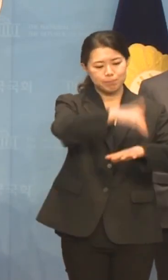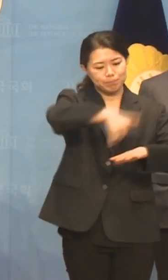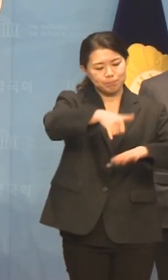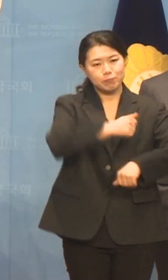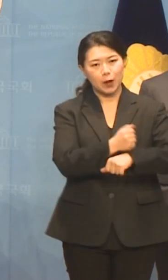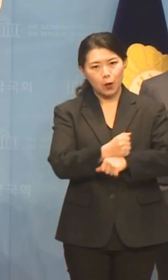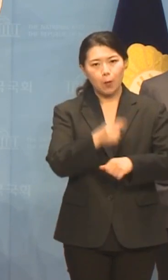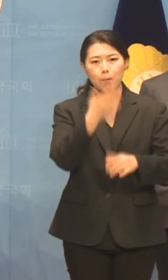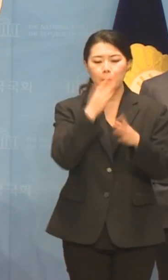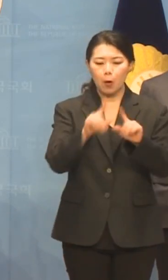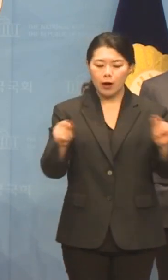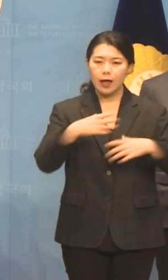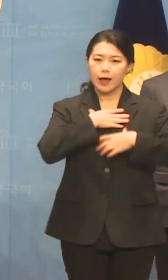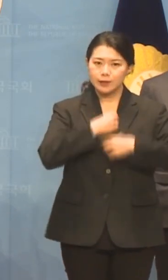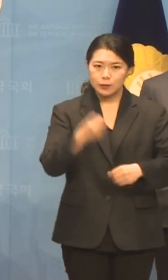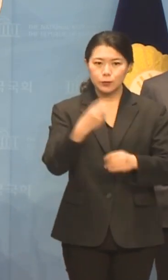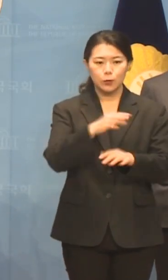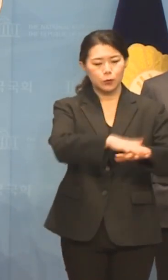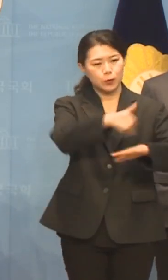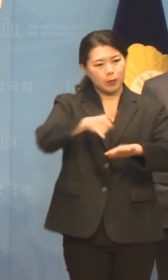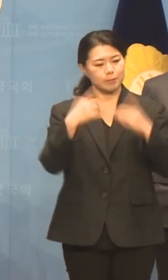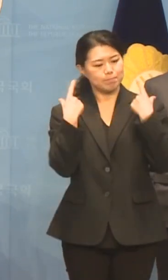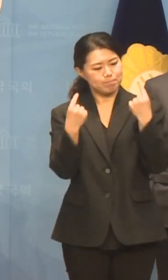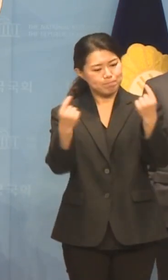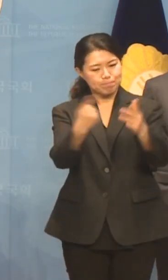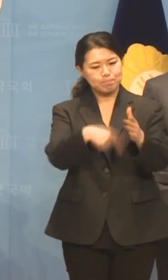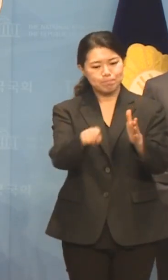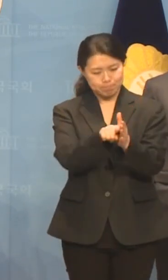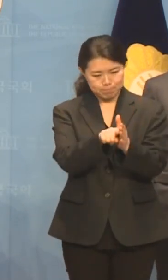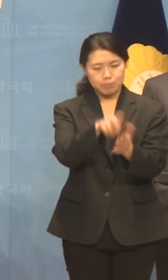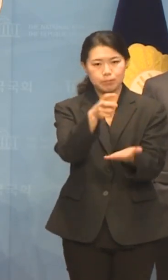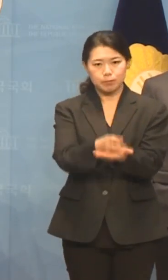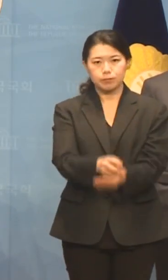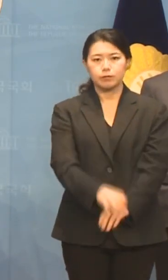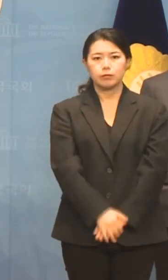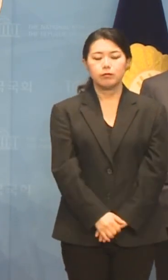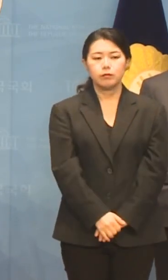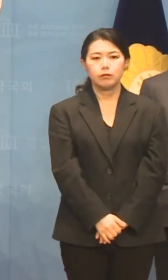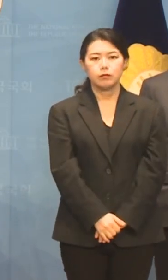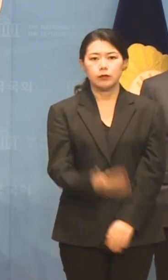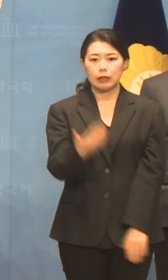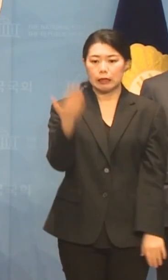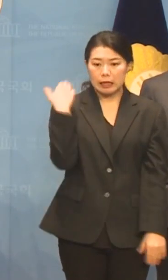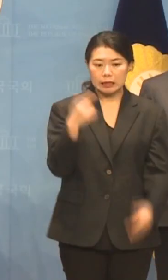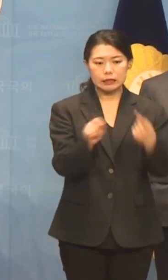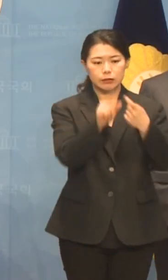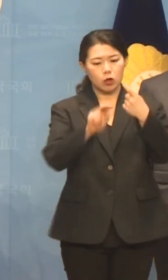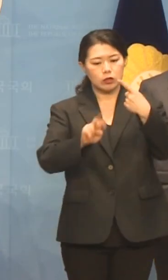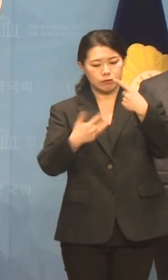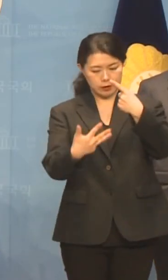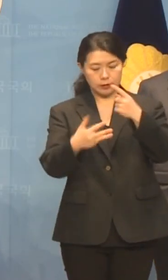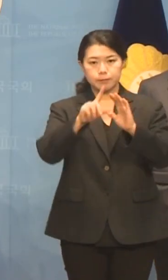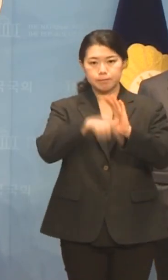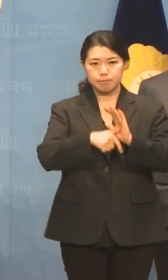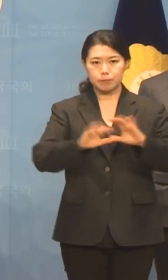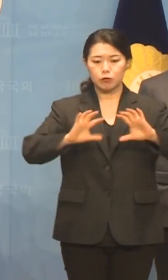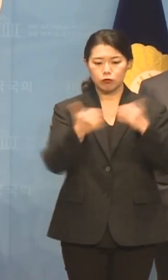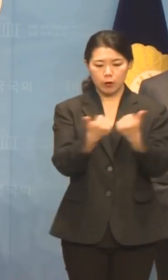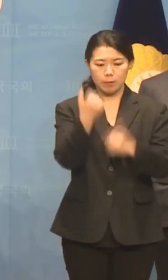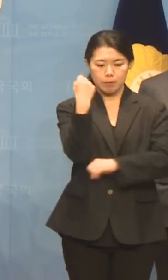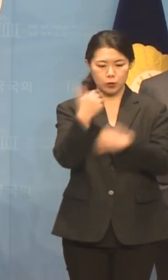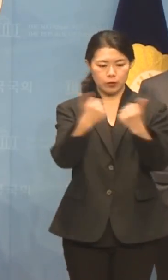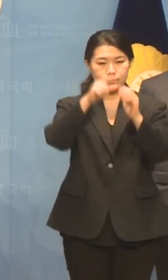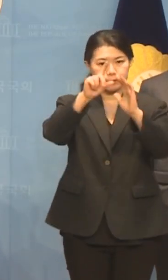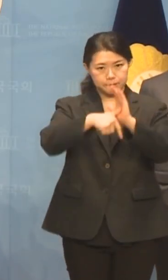먹거리의 안정과 농업의 지속 가능성을 높이기 위한 법이다. 지난해 11월 28일 국회 본회의에서